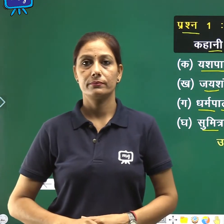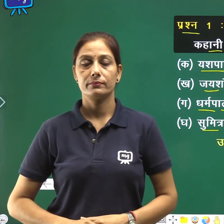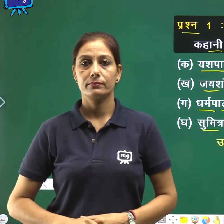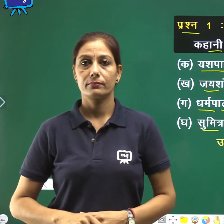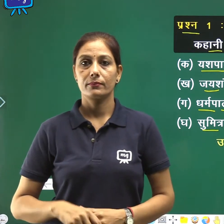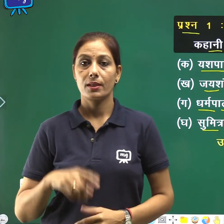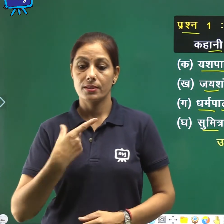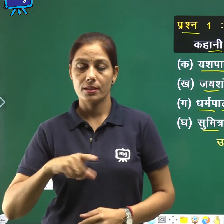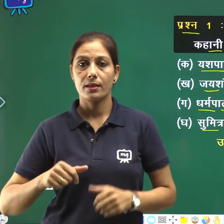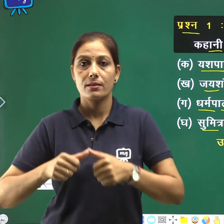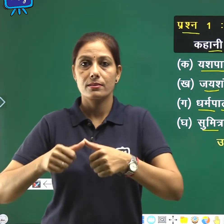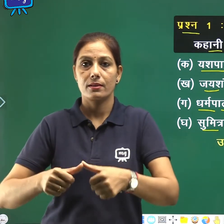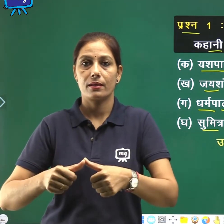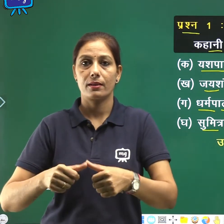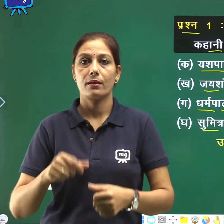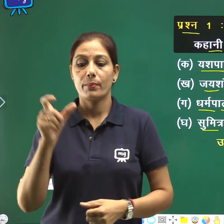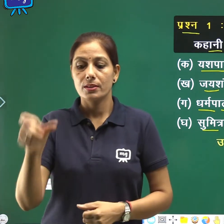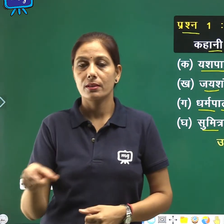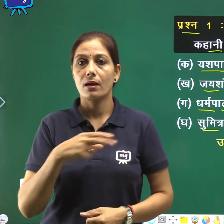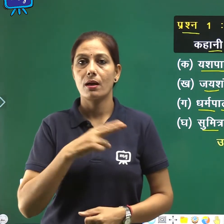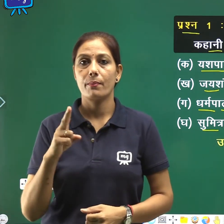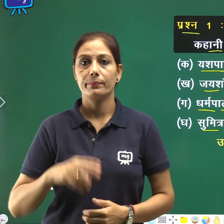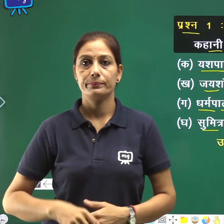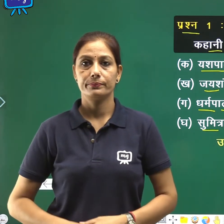सही उत्तर है यशपाल।